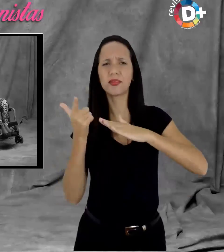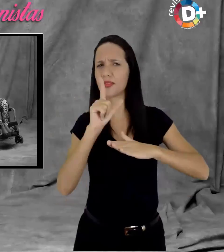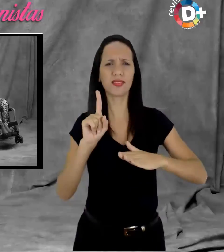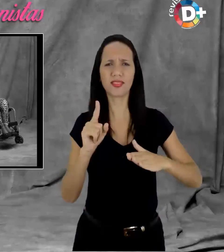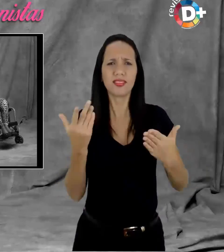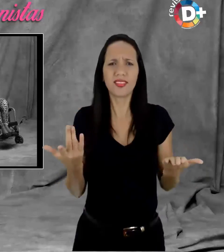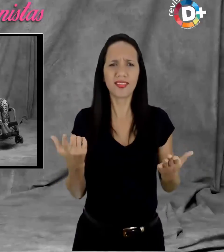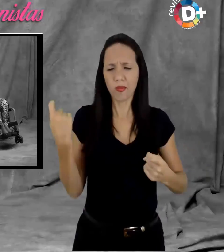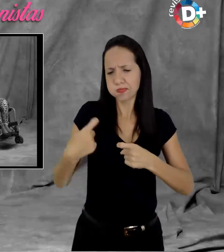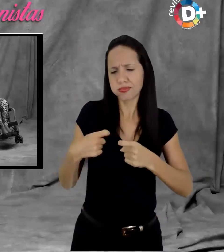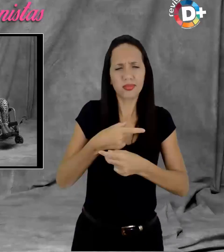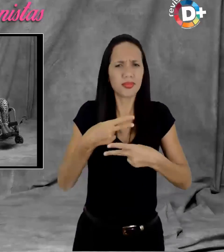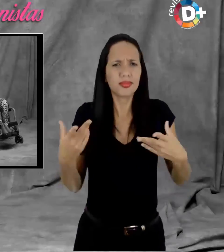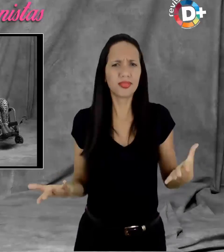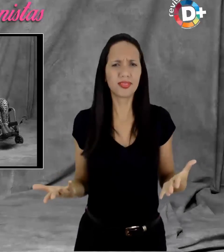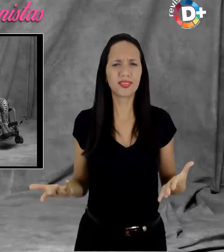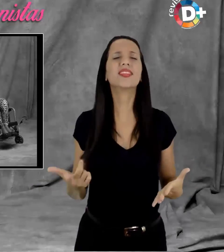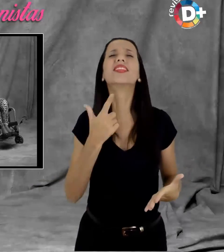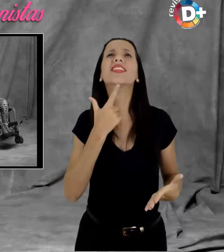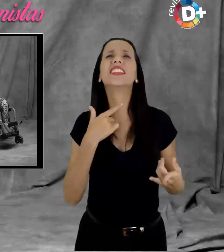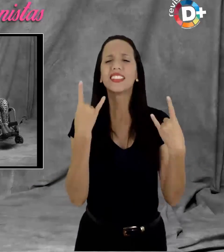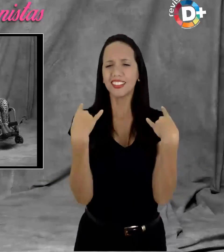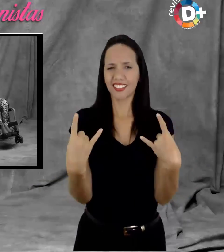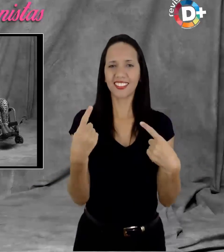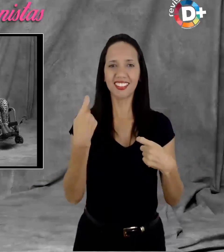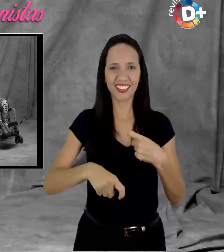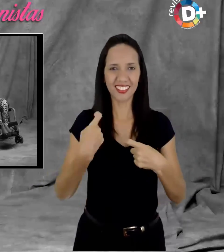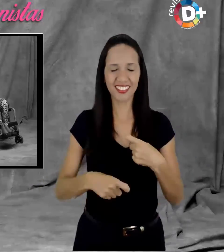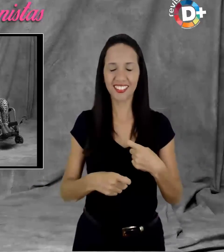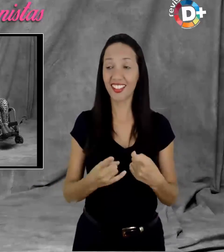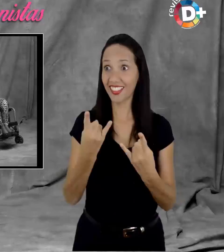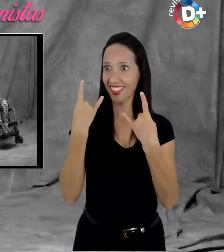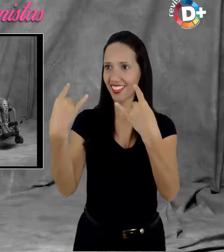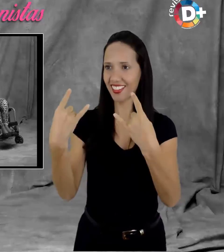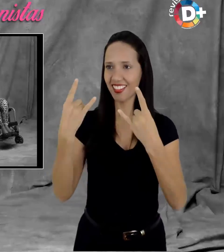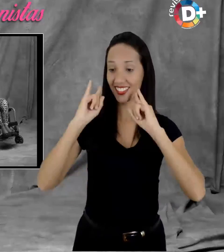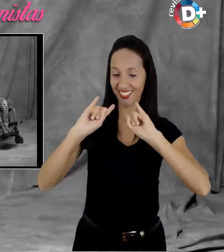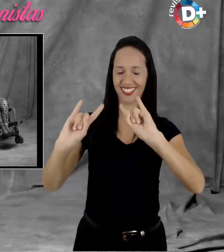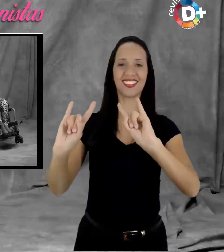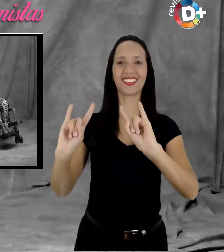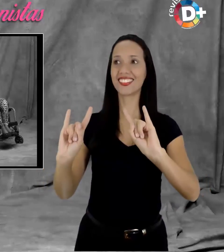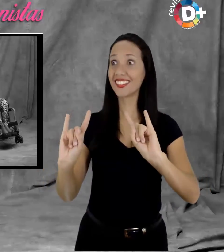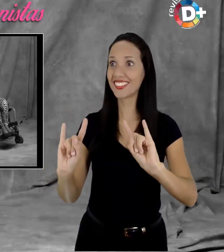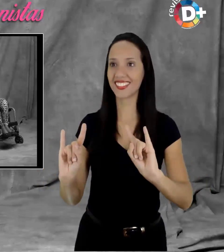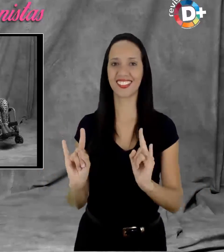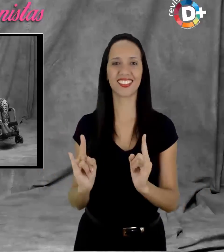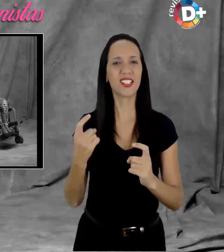pode exercer sua sexualidade, ser foco de desejo ou desejar o outro. Na verdade, o que